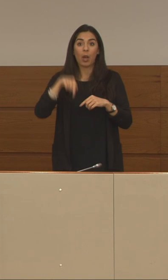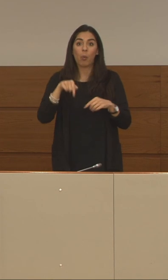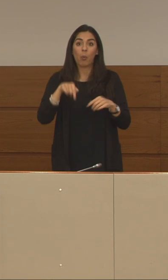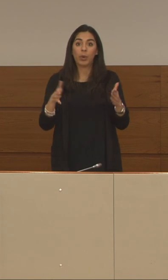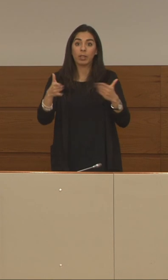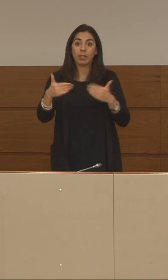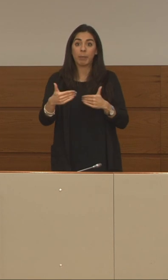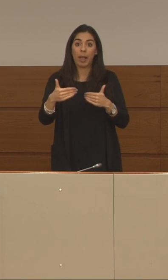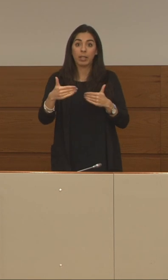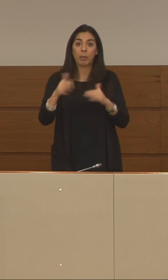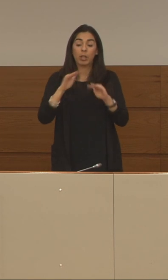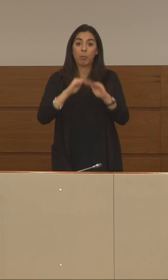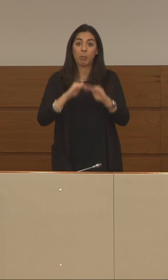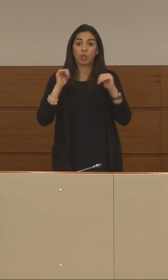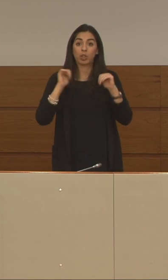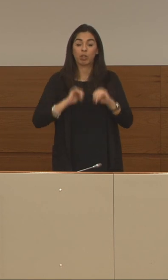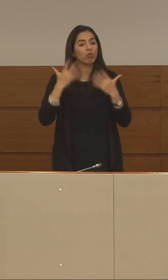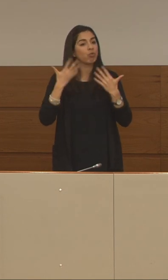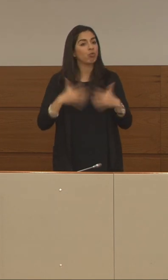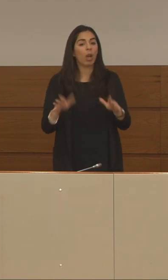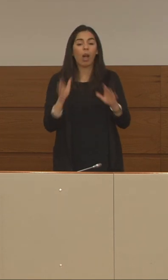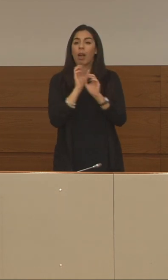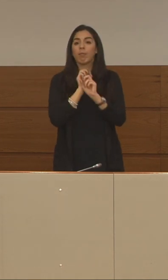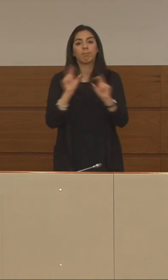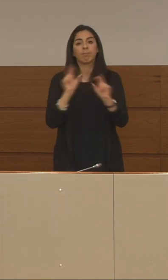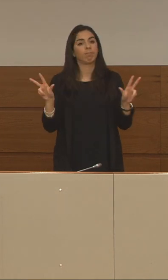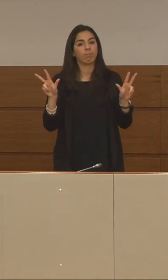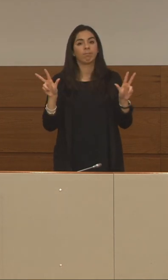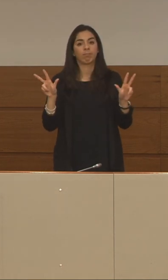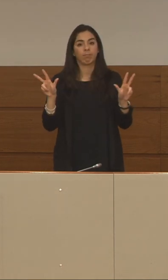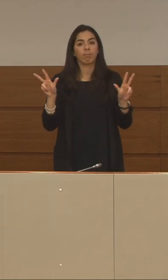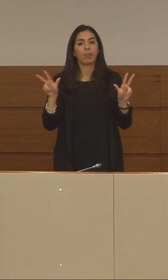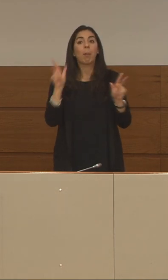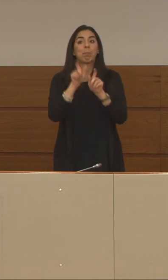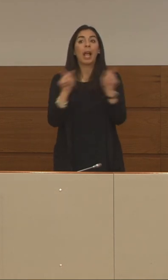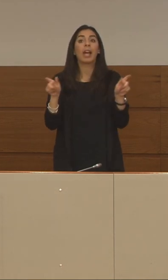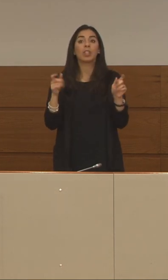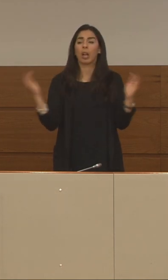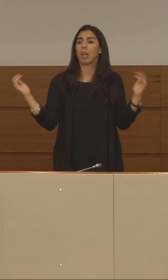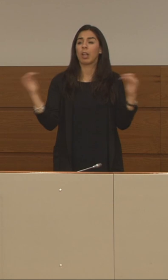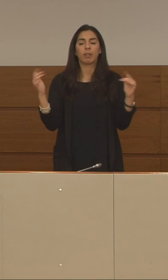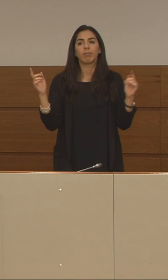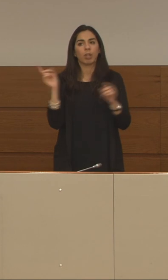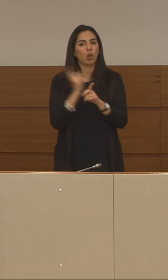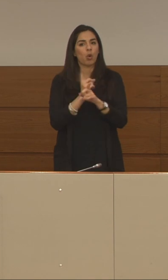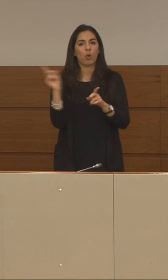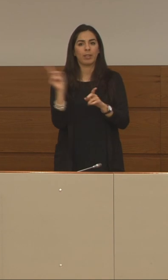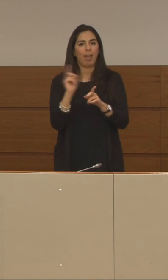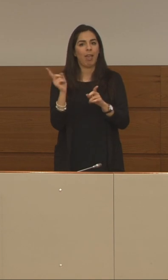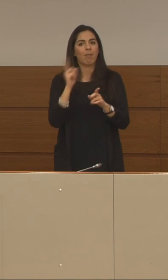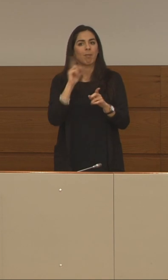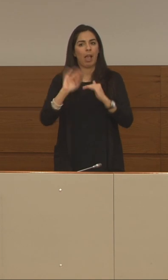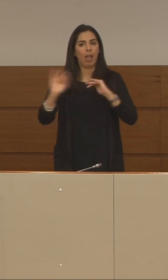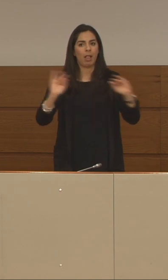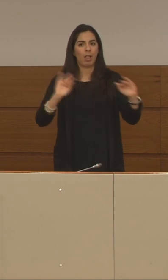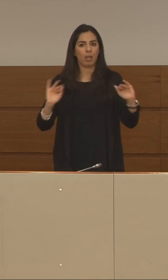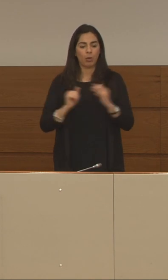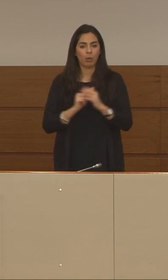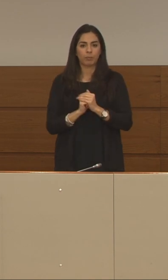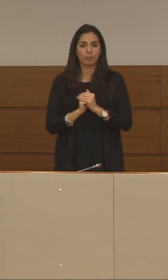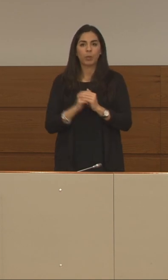ha disposto una rarefazione della presenza di personale in questo ambiente ultimo dato